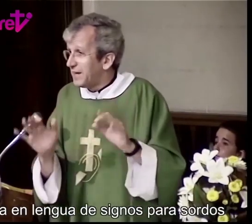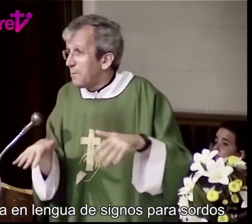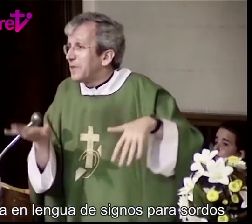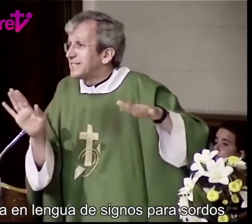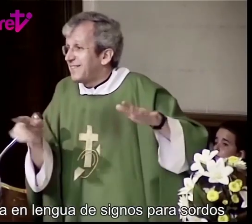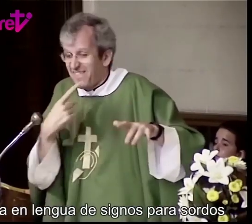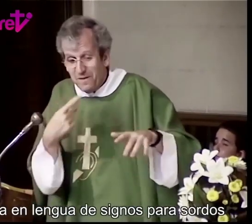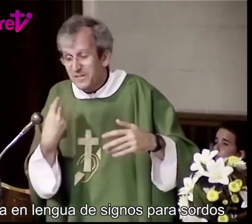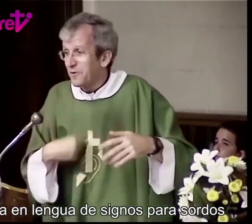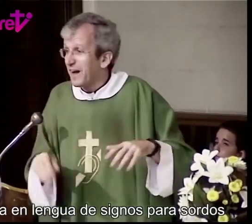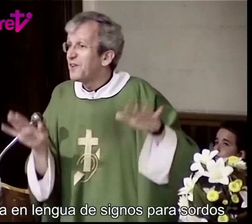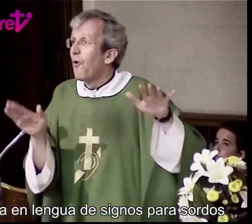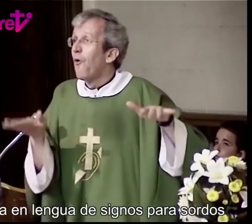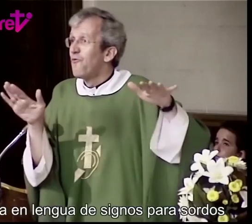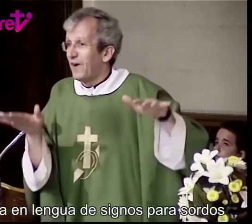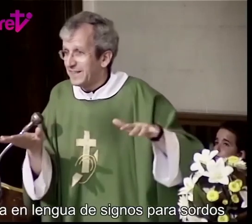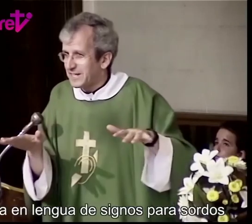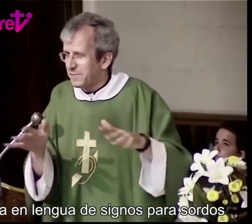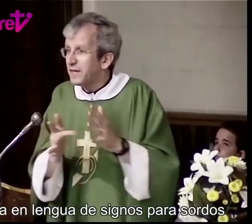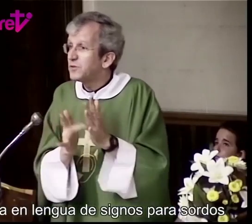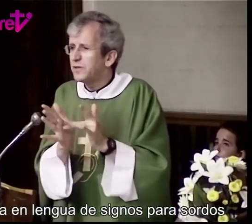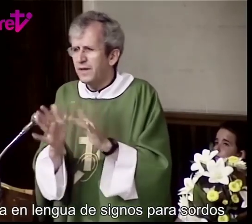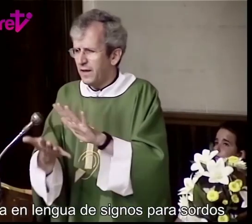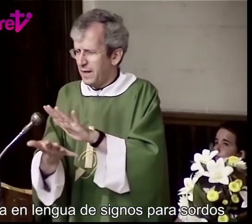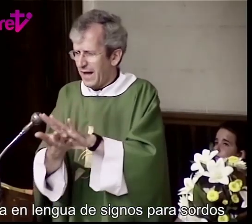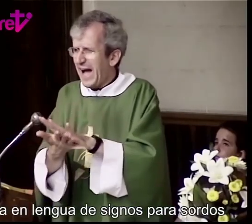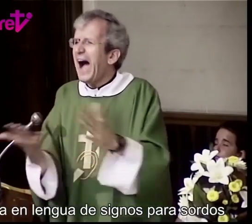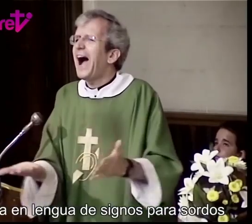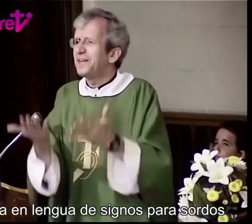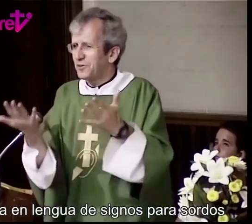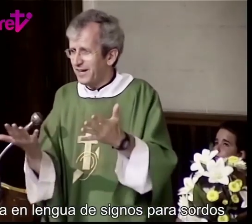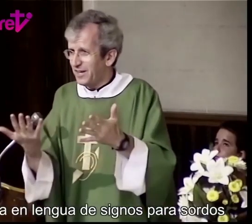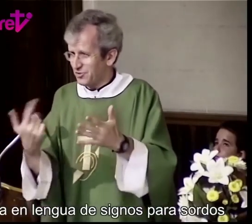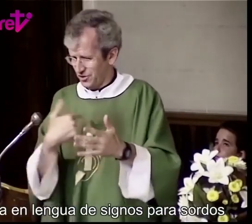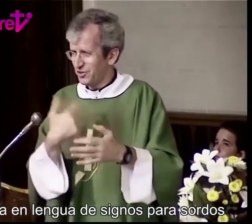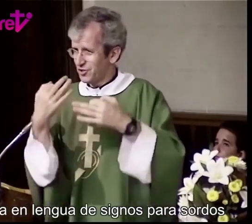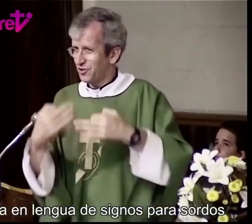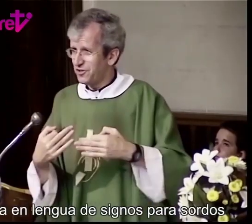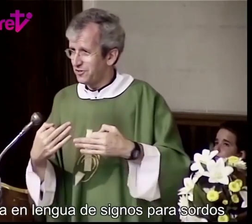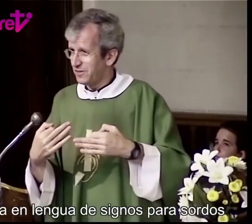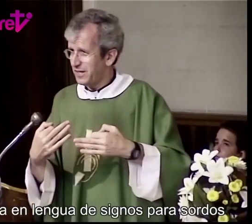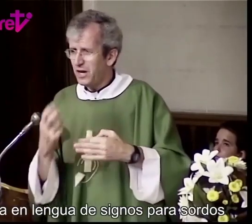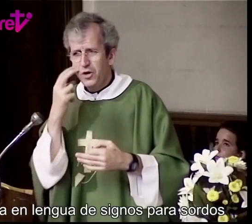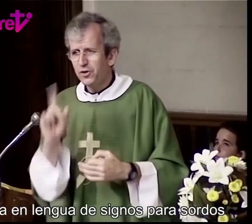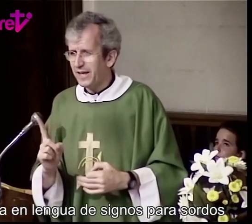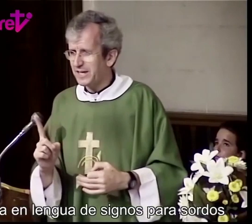podía ser, dice el mismo Evangelio, un fantasma. Y Jesús dice, ánimo, tranquilos, soy yo, no tengáis